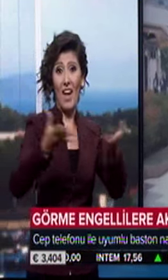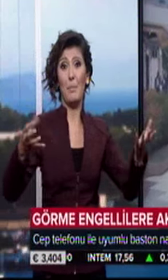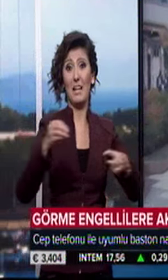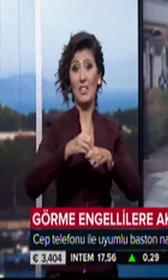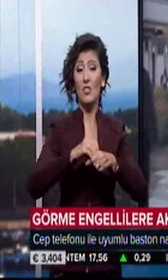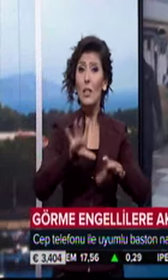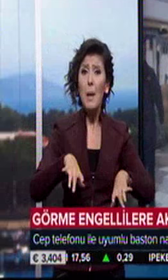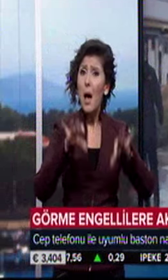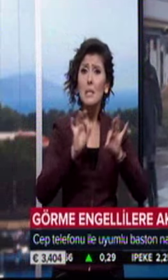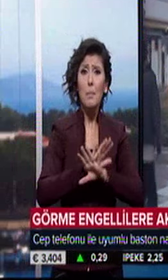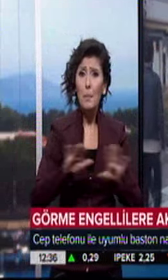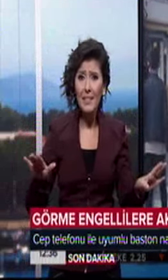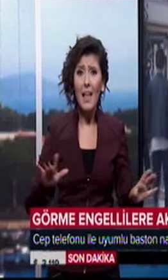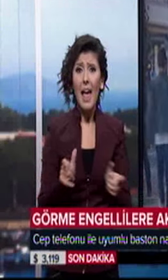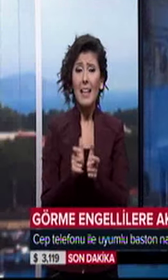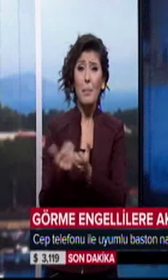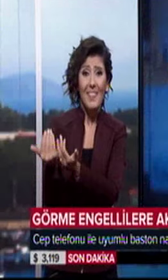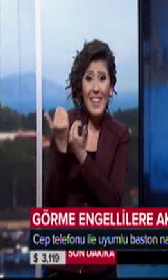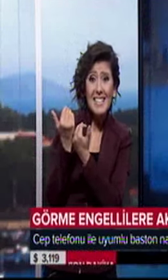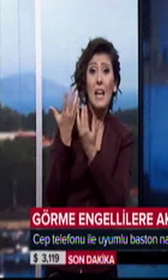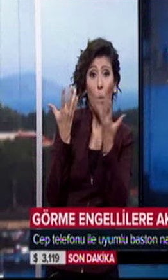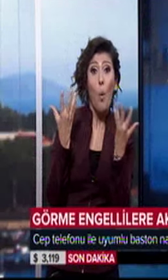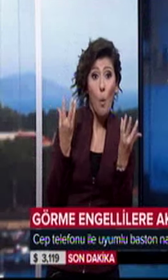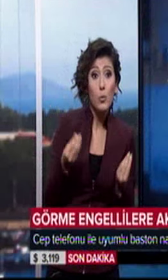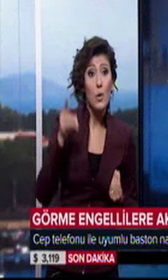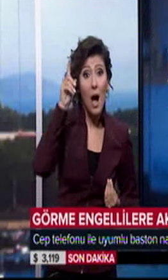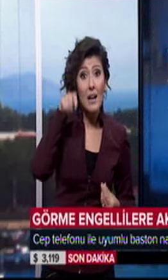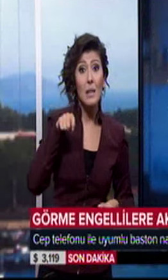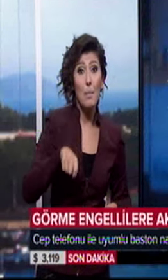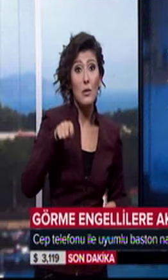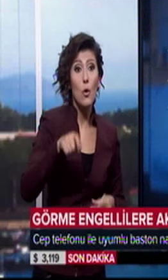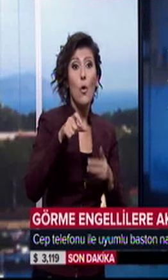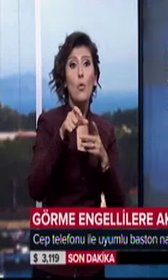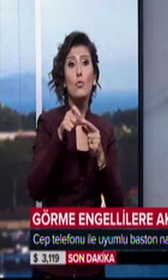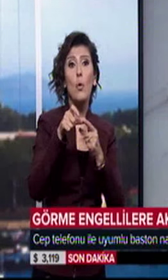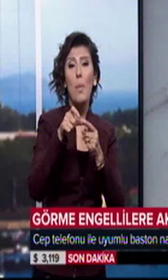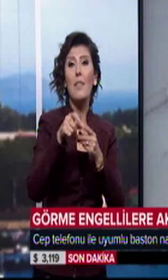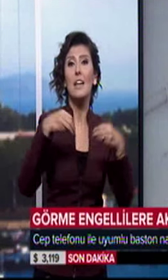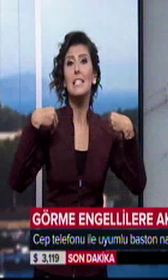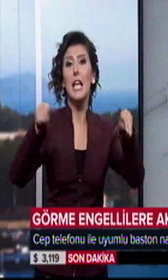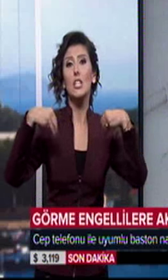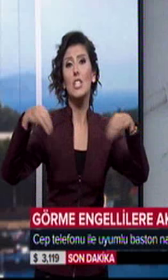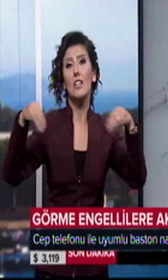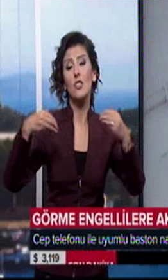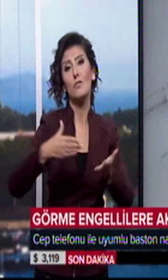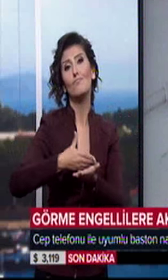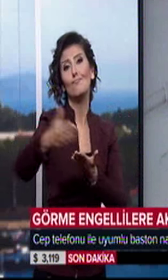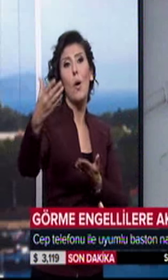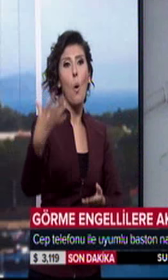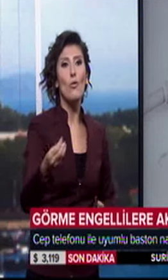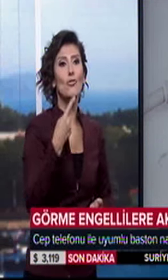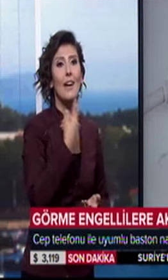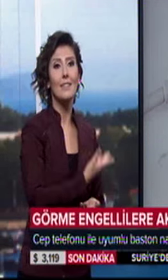Tüm hazırlıkları tamamlayan ekip gerekli desteğin bulunması halinde akıllı bastonu Şubat ayında satışa sunacak.